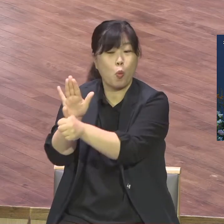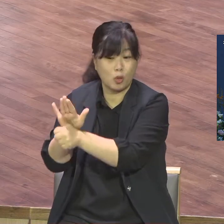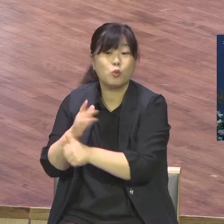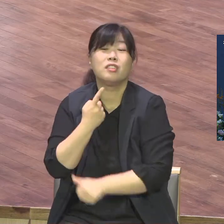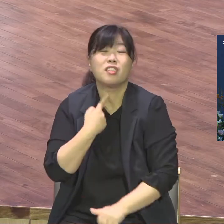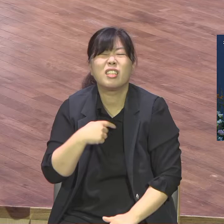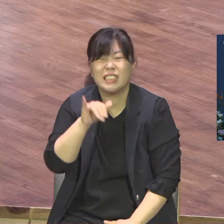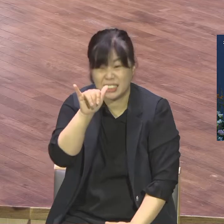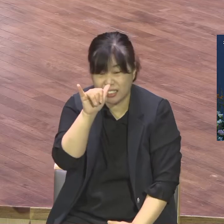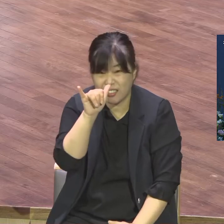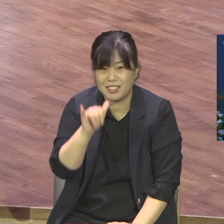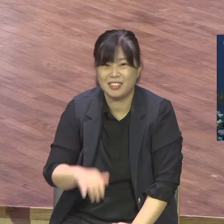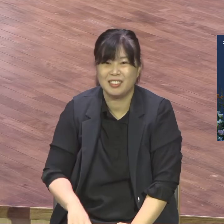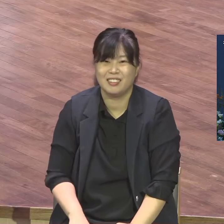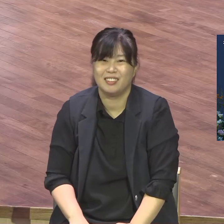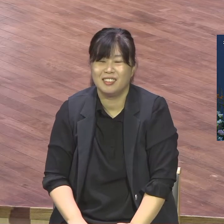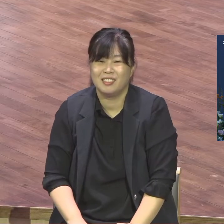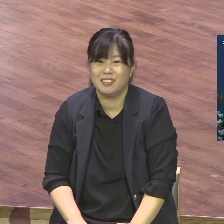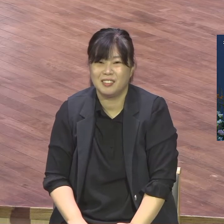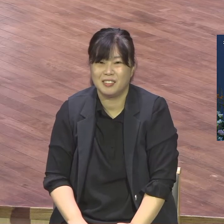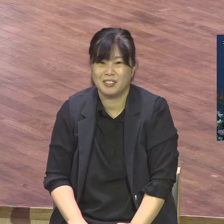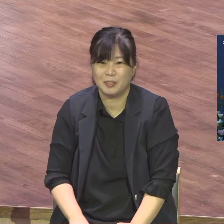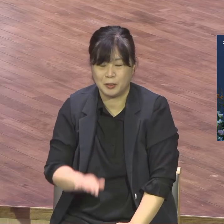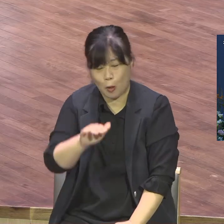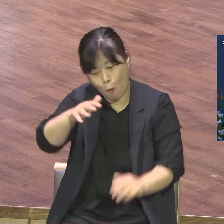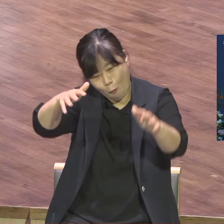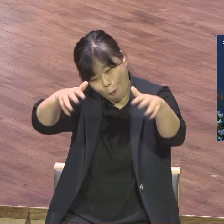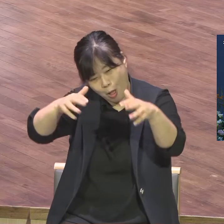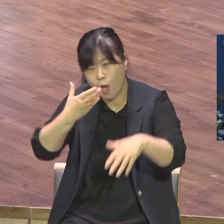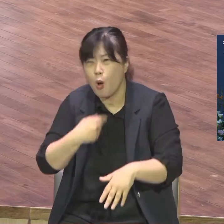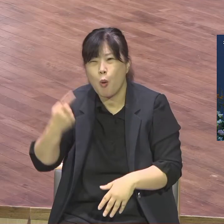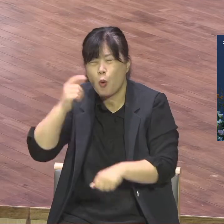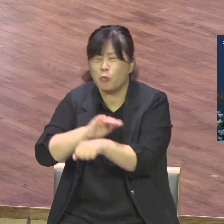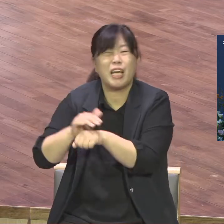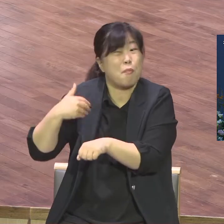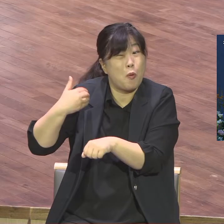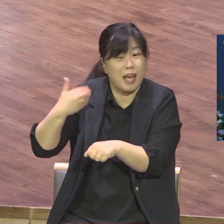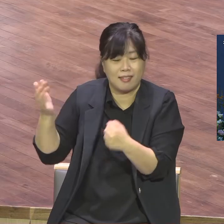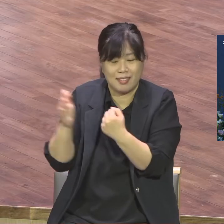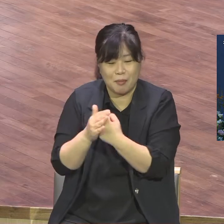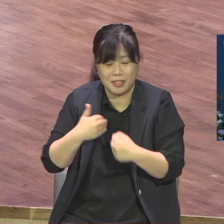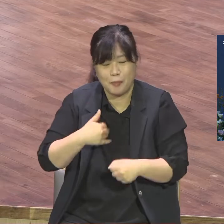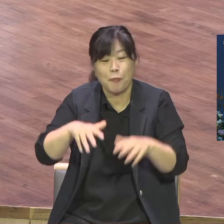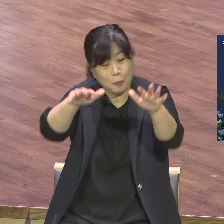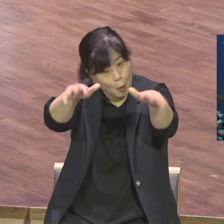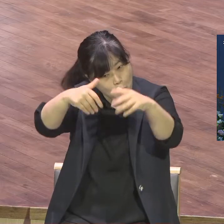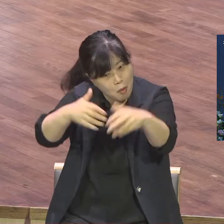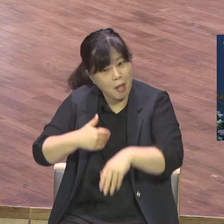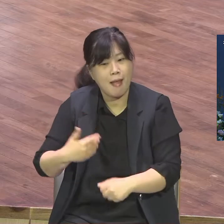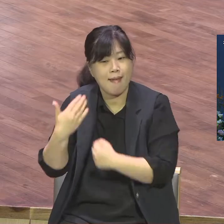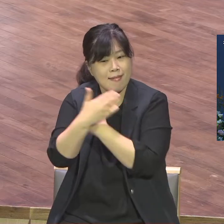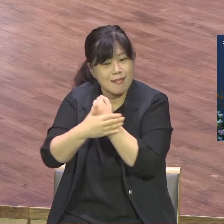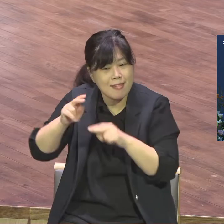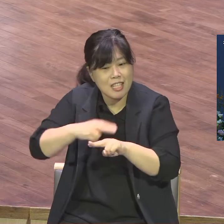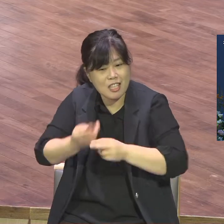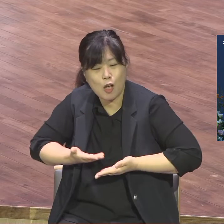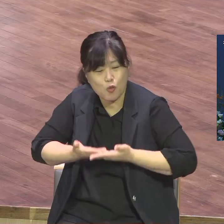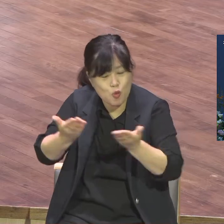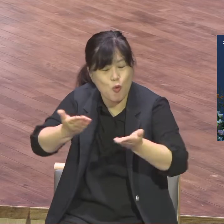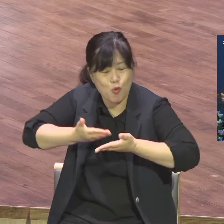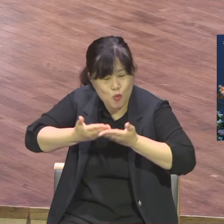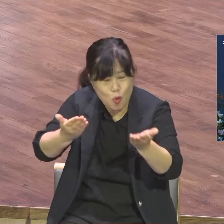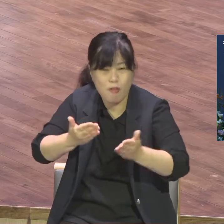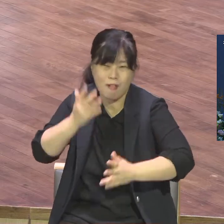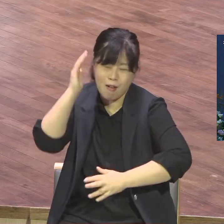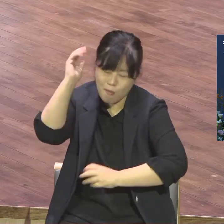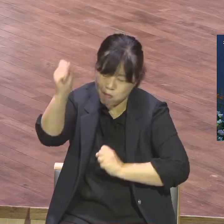잘 못했어요. 그러니까 막 은사 방언 집회하고 은사 막 예언하고 통변하고 막 이거 막 밤에 했단 말이에요. 그러니까